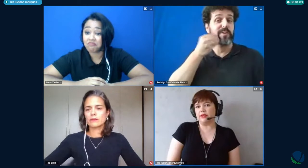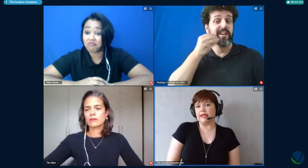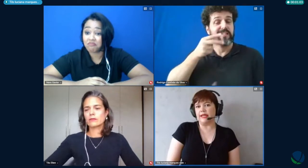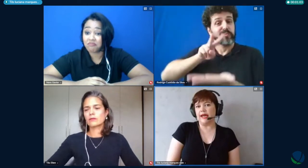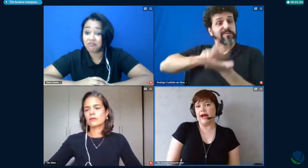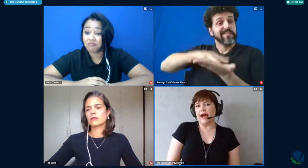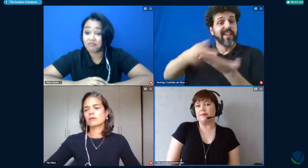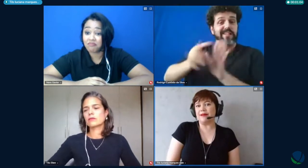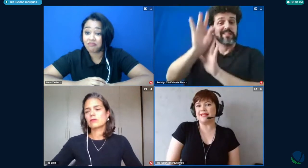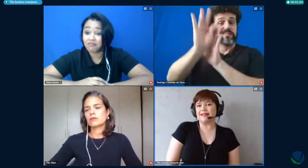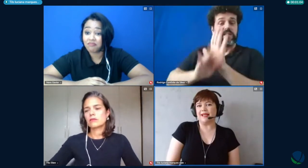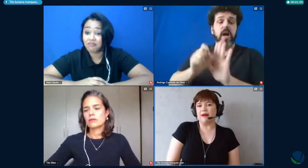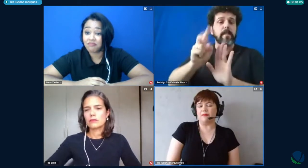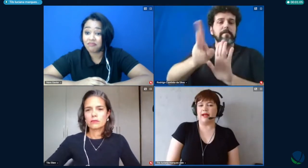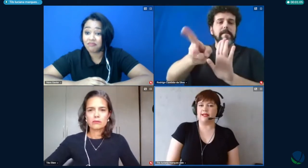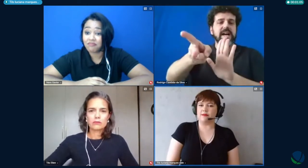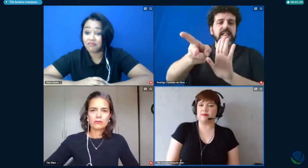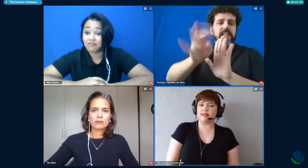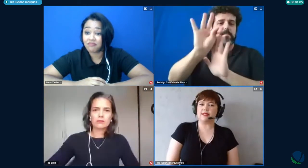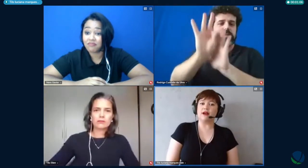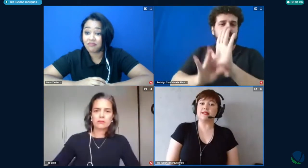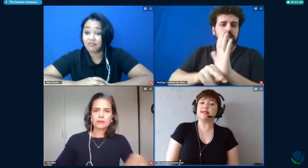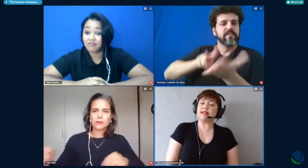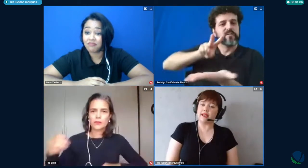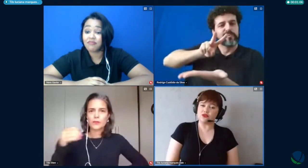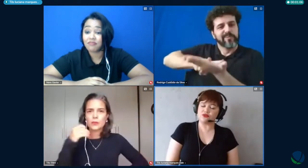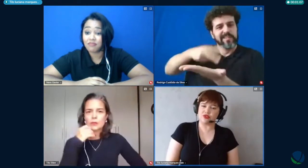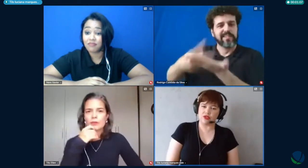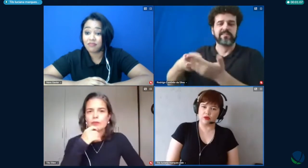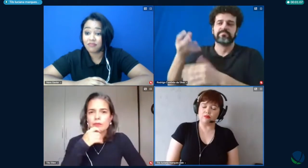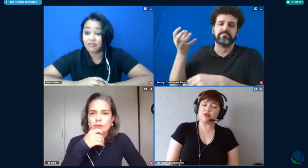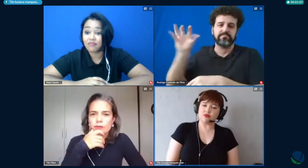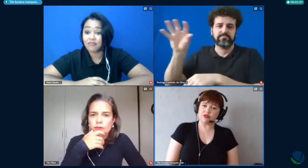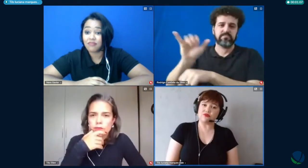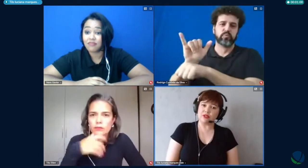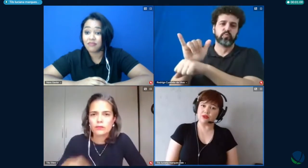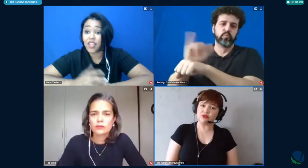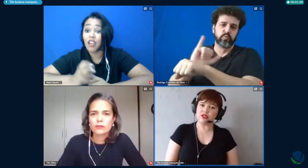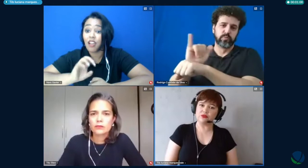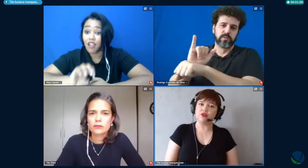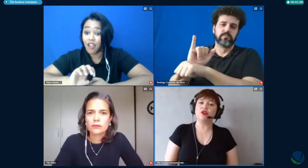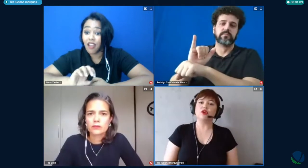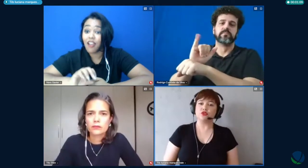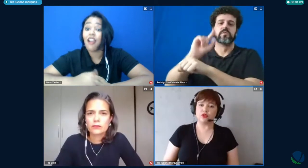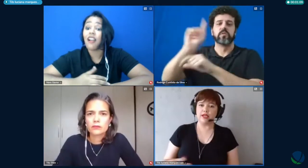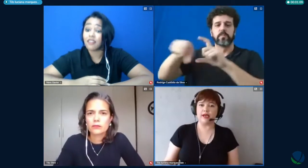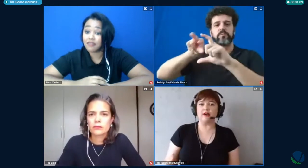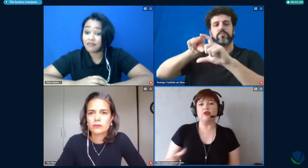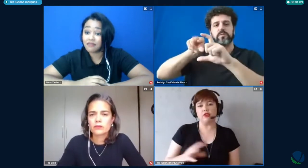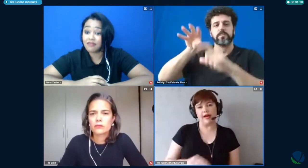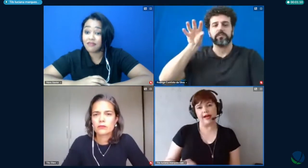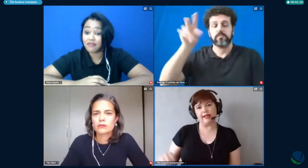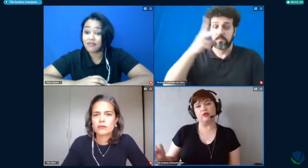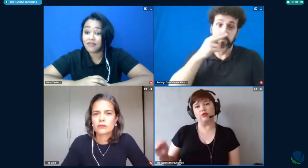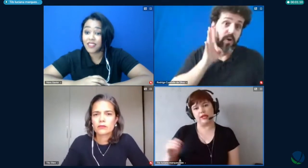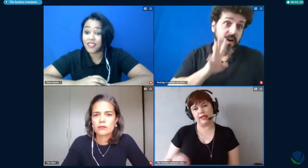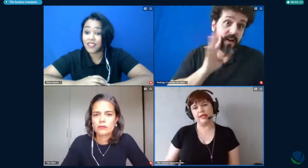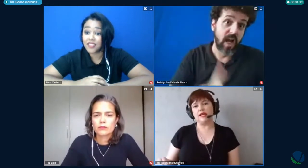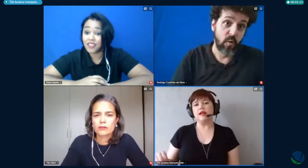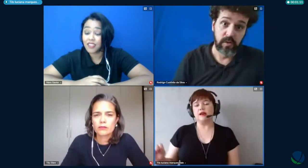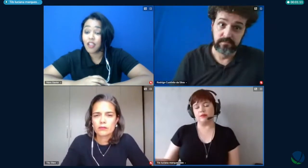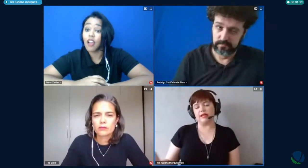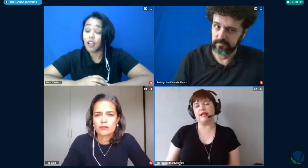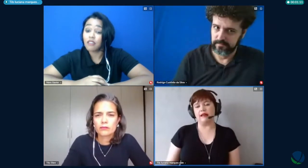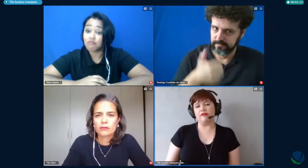trabalho que poderia apresentar mais, apresentar esse texto seu, mas um texto traduzido do que é. Colocar ele, o